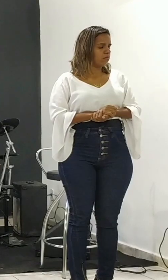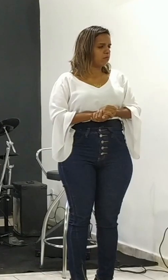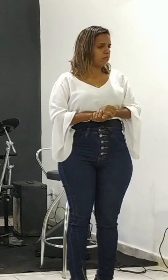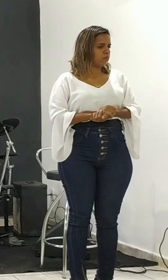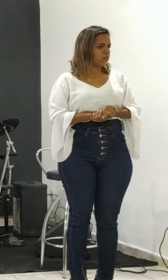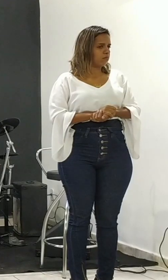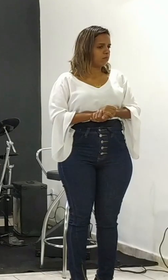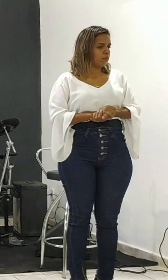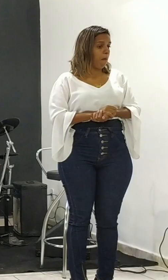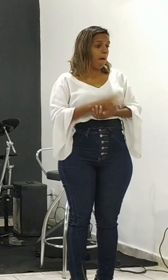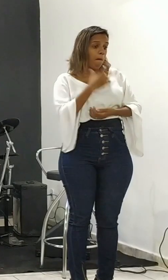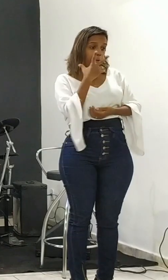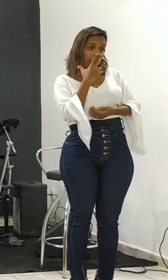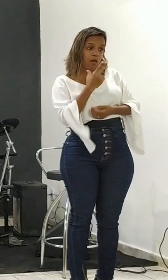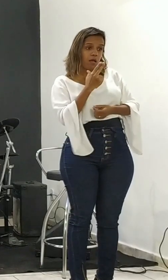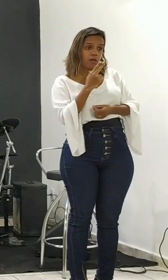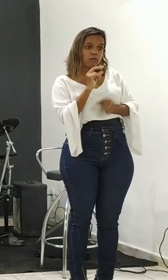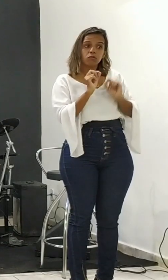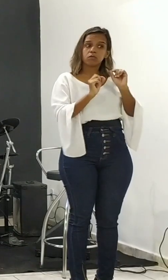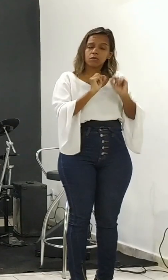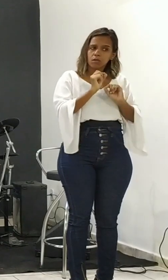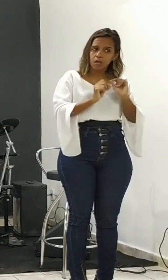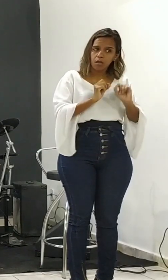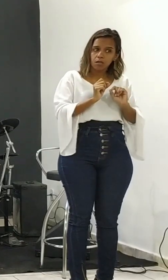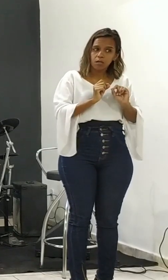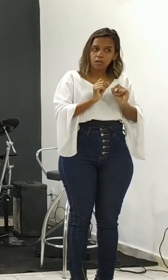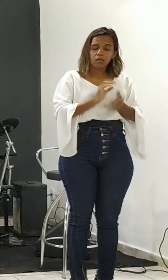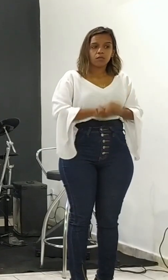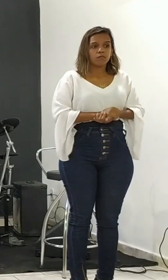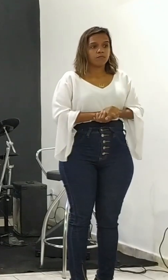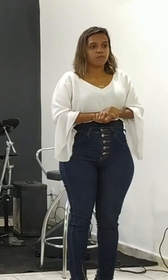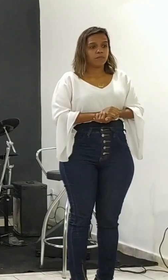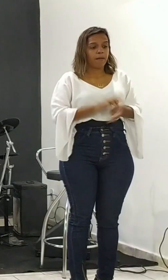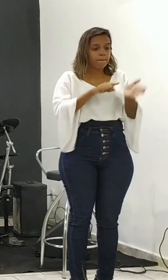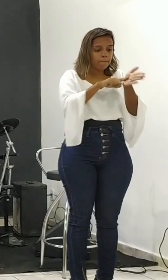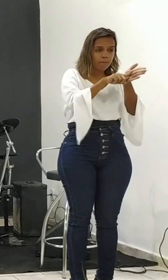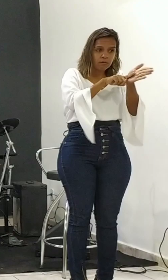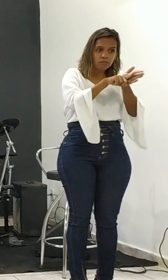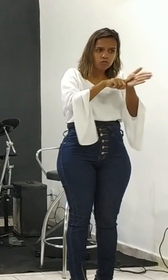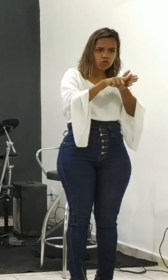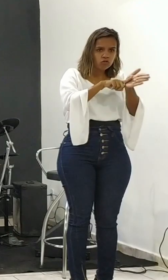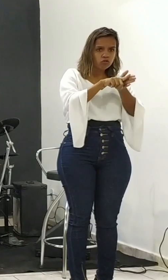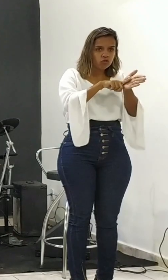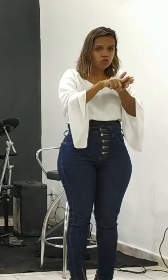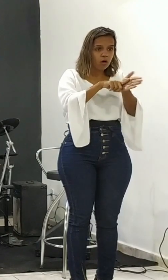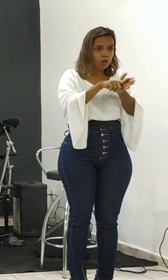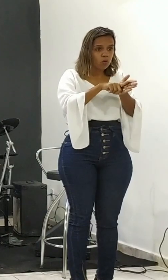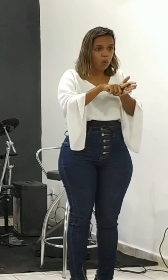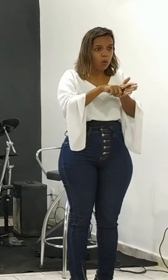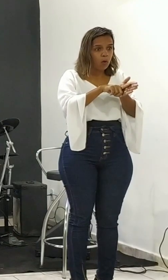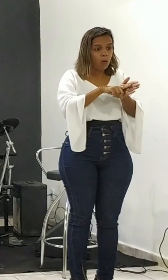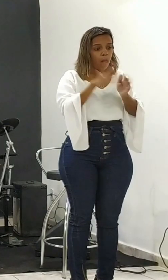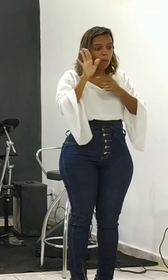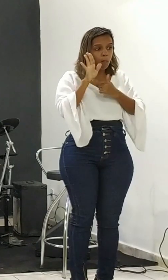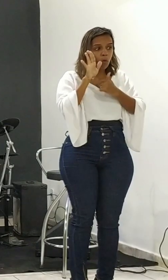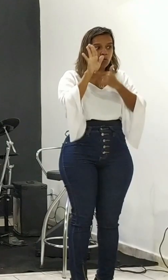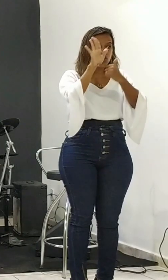Maria, bem o que parece, a senhora passou pela triagem, né? Lá